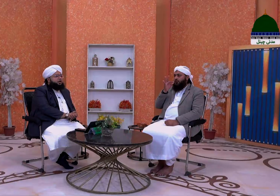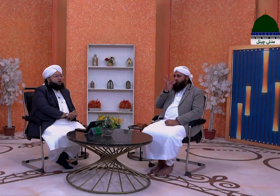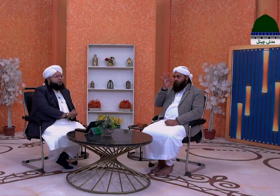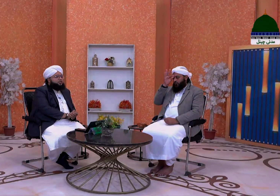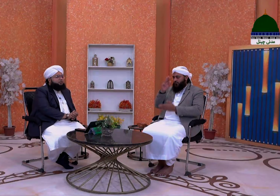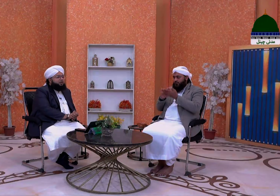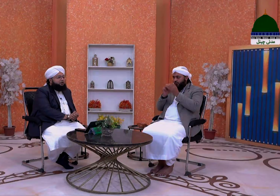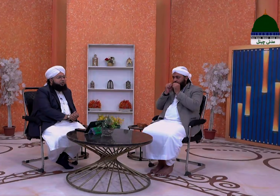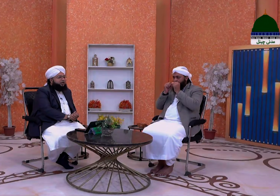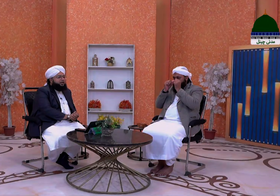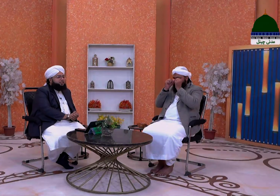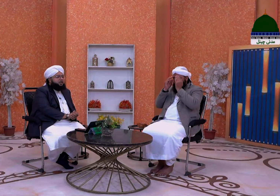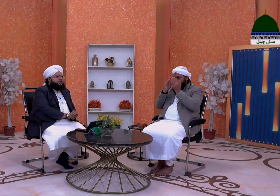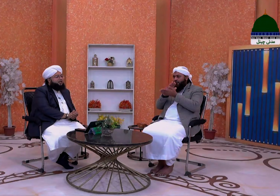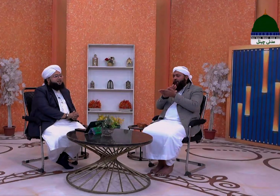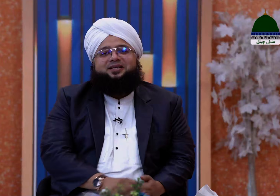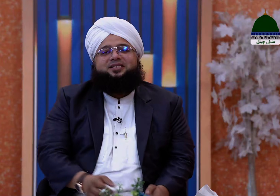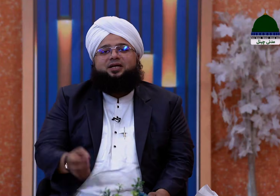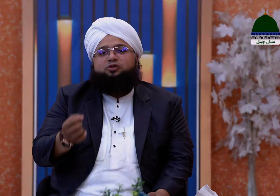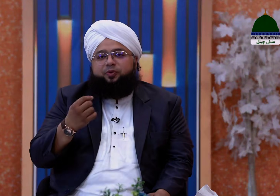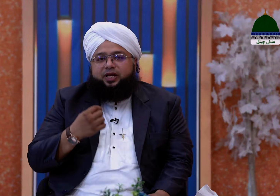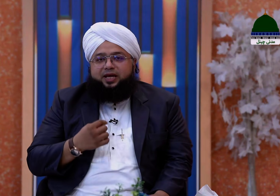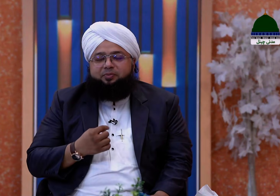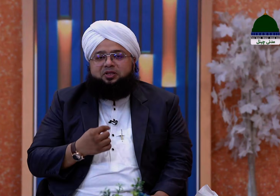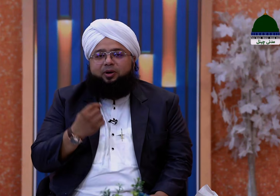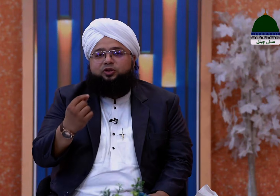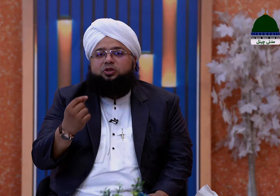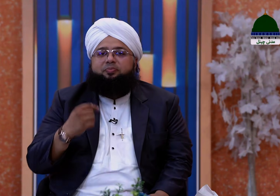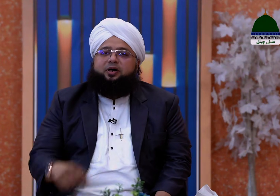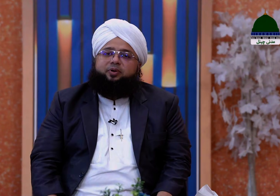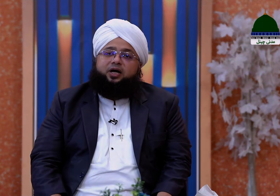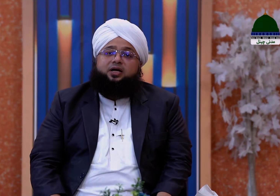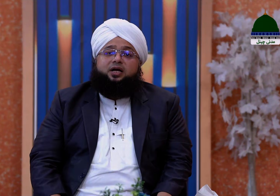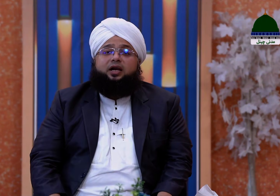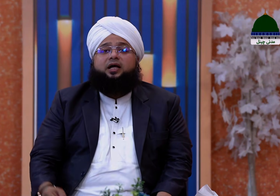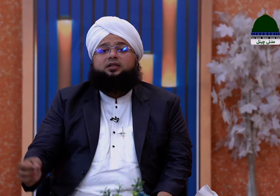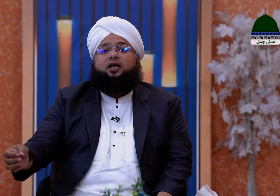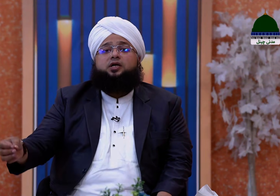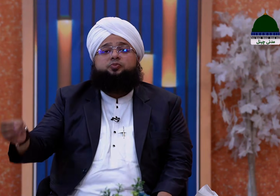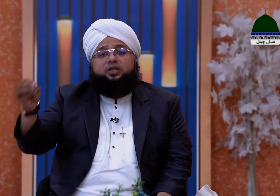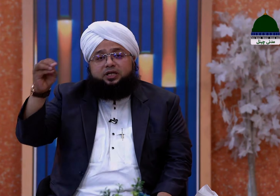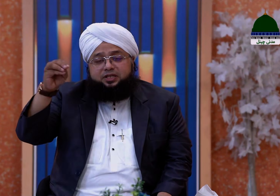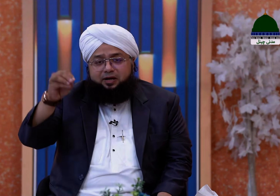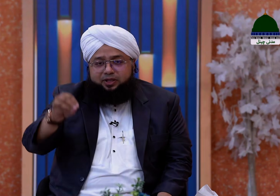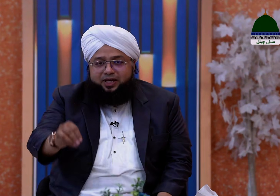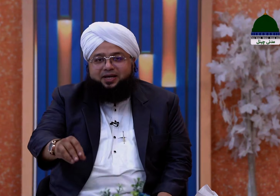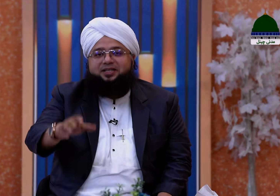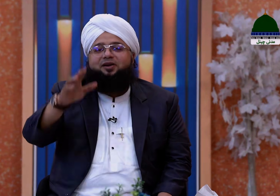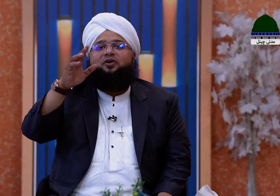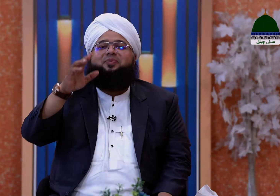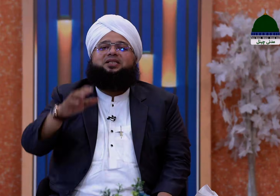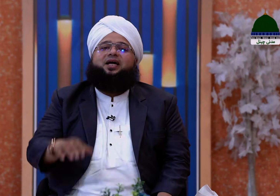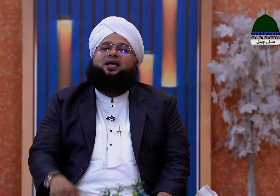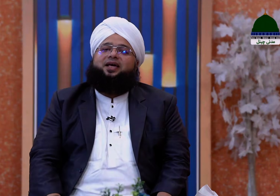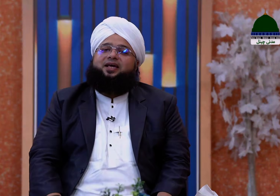صلی اللہ علیہ وسلم کا فرمان عالی شان ہے، جس نے مجھ پر ایک مرتبہ درود پاک پڑھا، اللہ تعالیٰ اس پر 10 رحمتیں